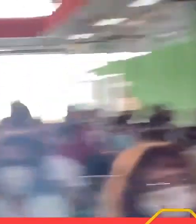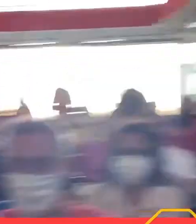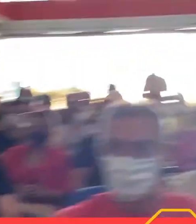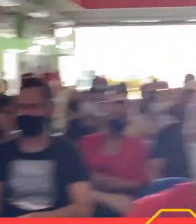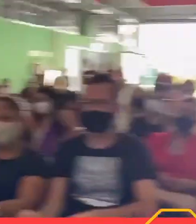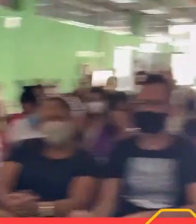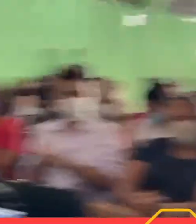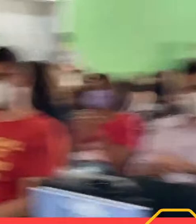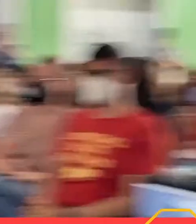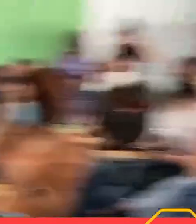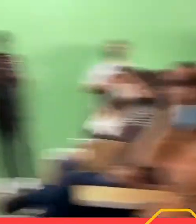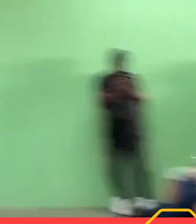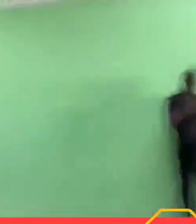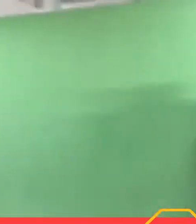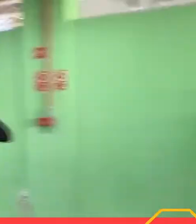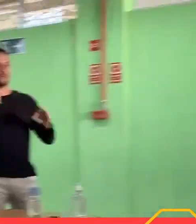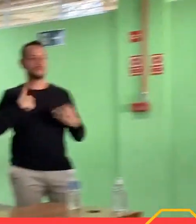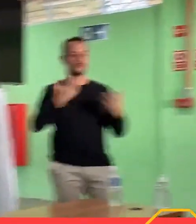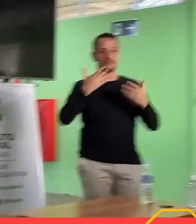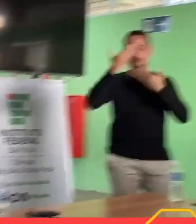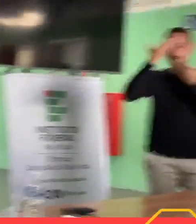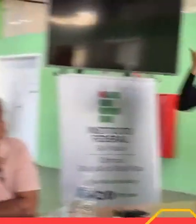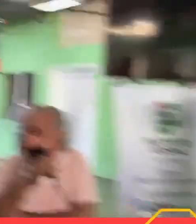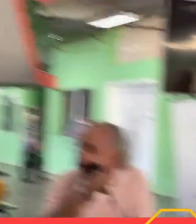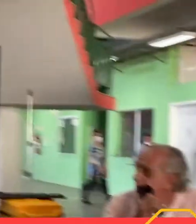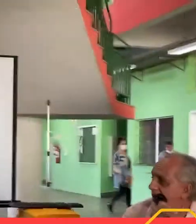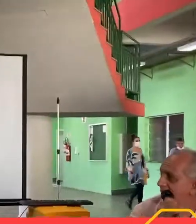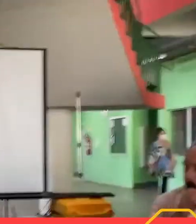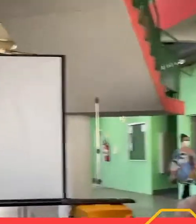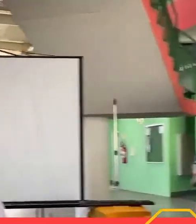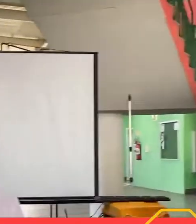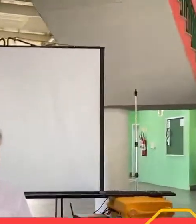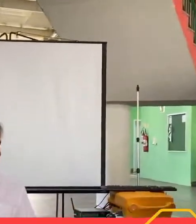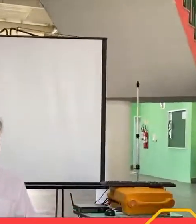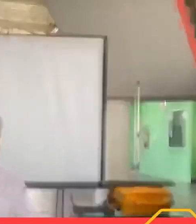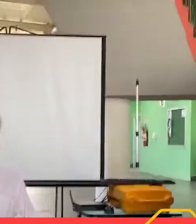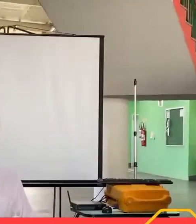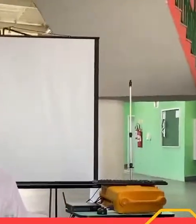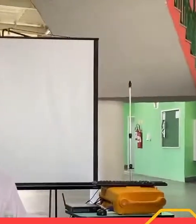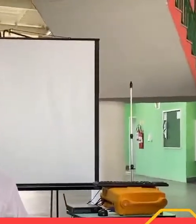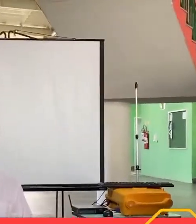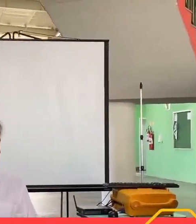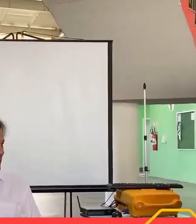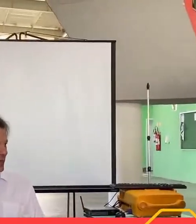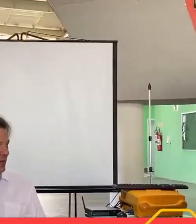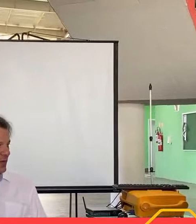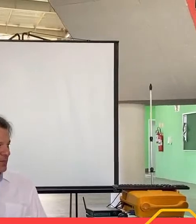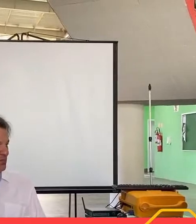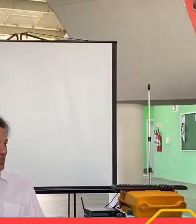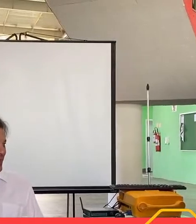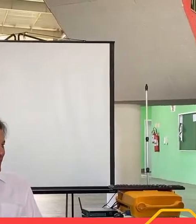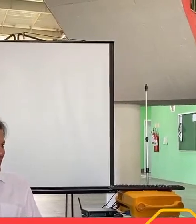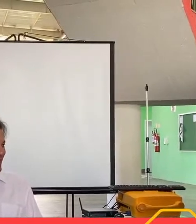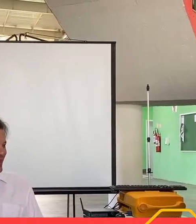Ótimo, eu quero agradecer bastante ao professor Fernando Haddad, e muito mesmo. Quem te pegou o Haddad a laço? A